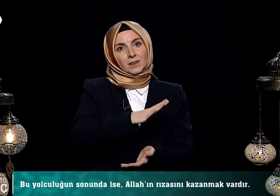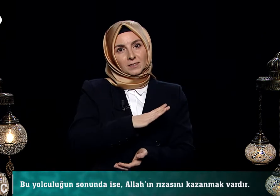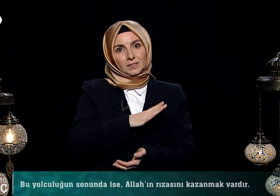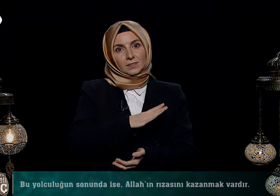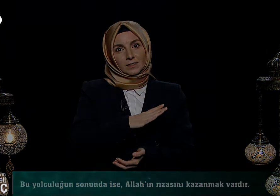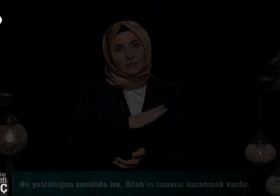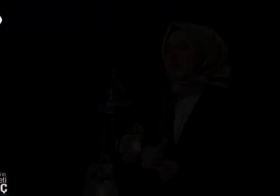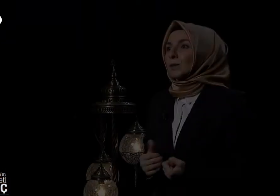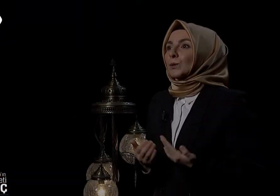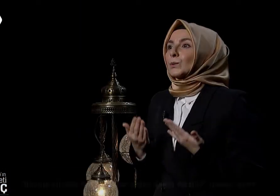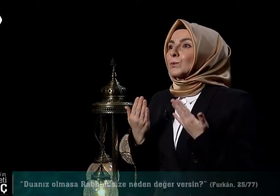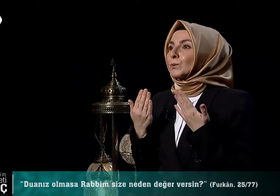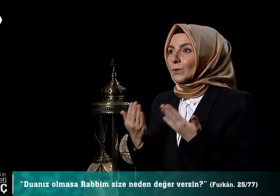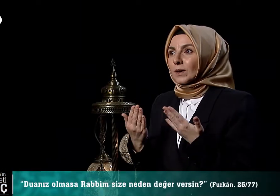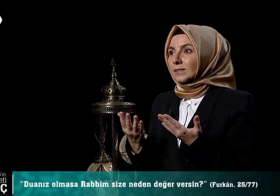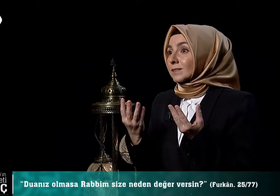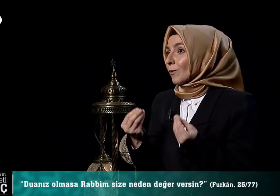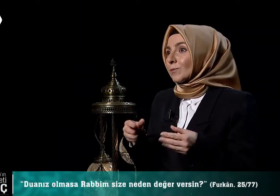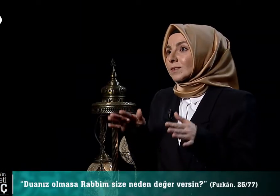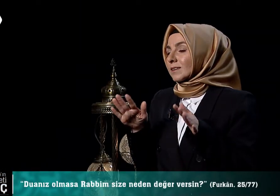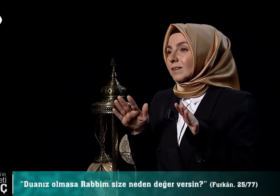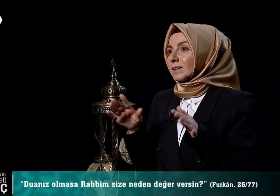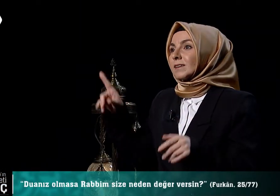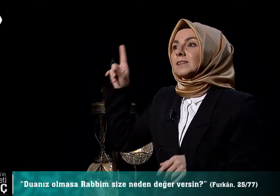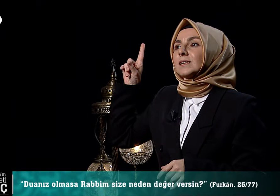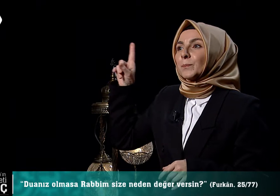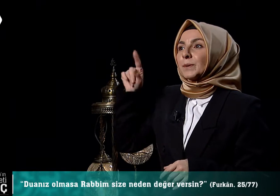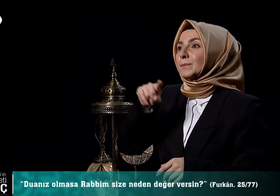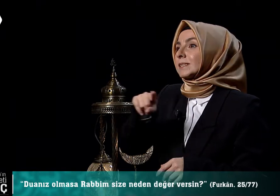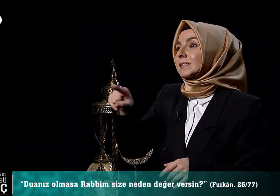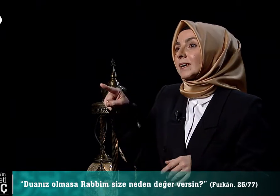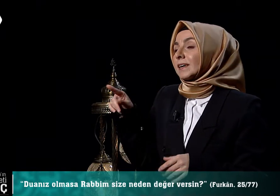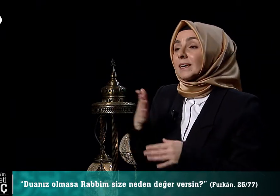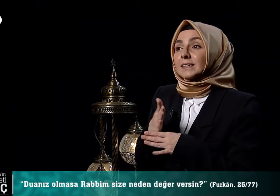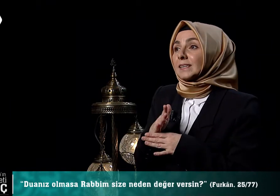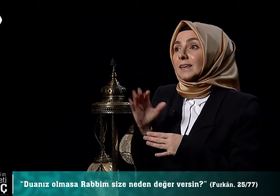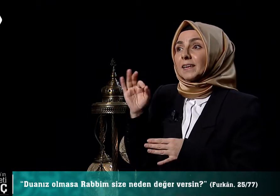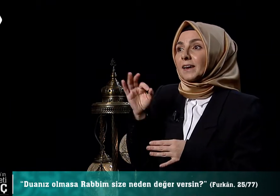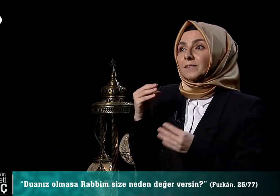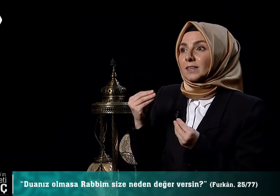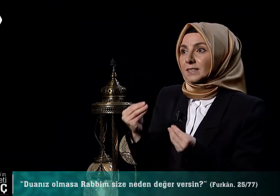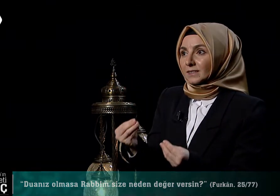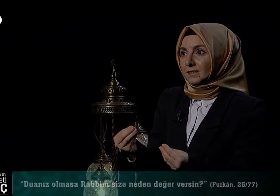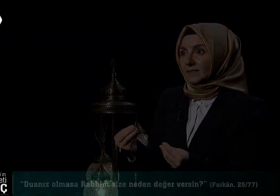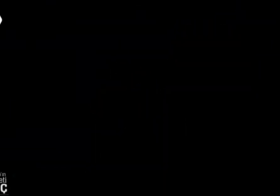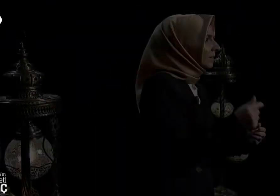vardır. Duanız olmasa Rabbim size neden değer versin?